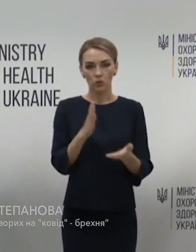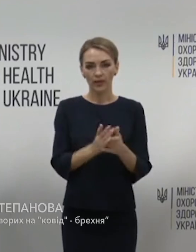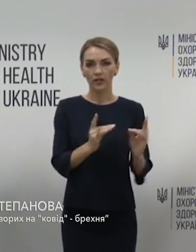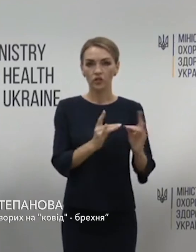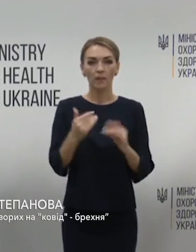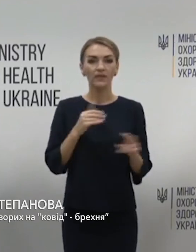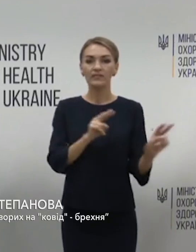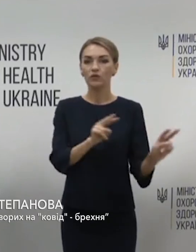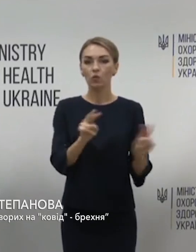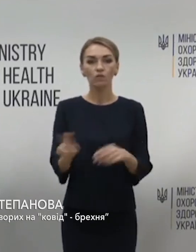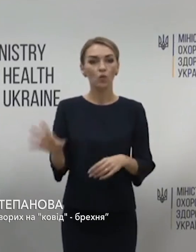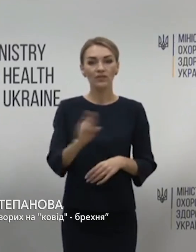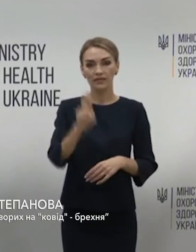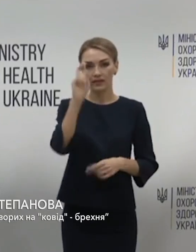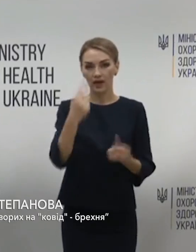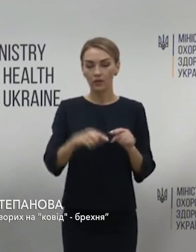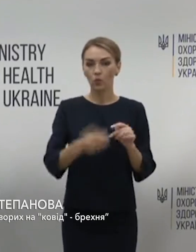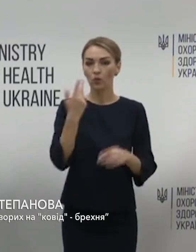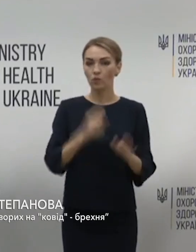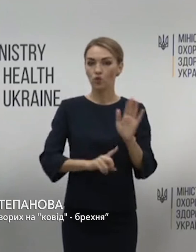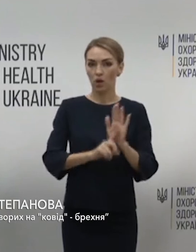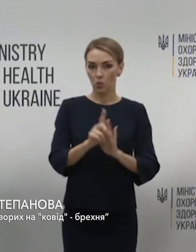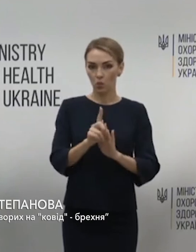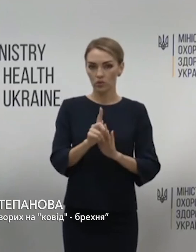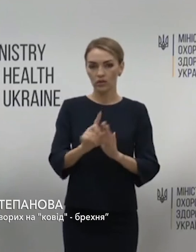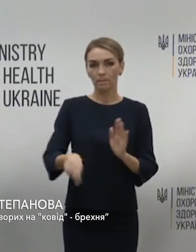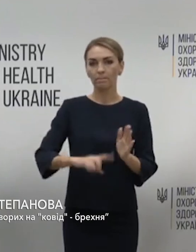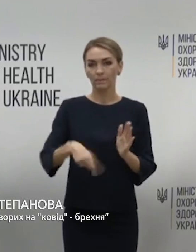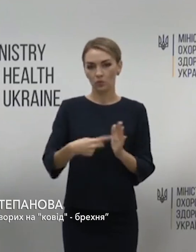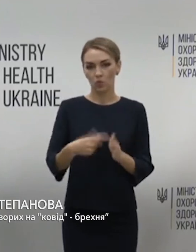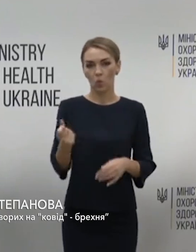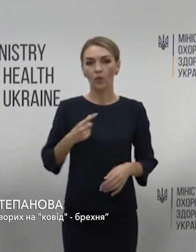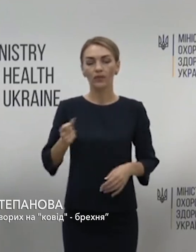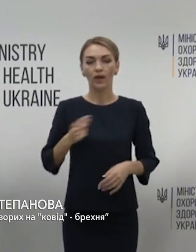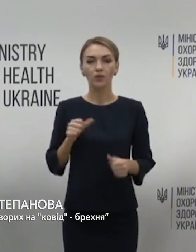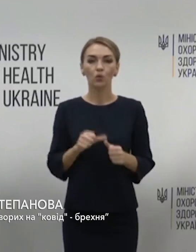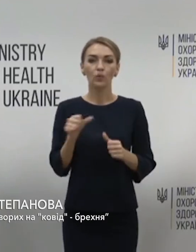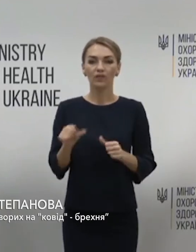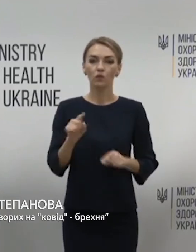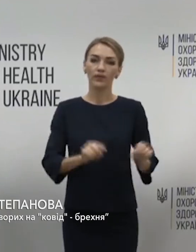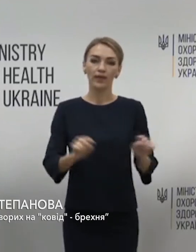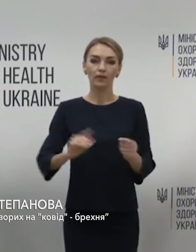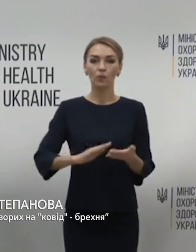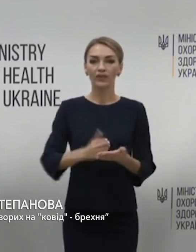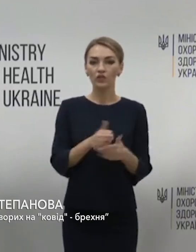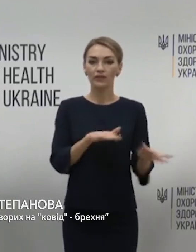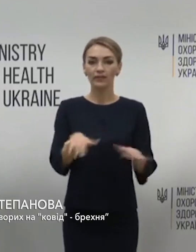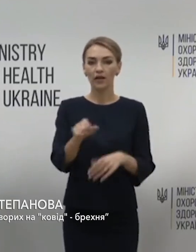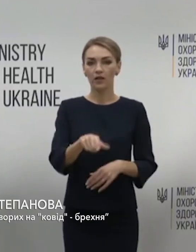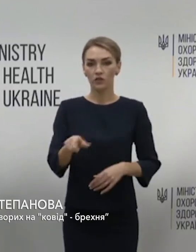по всій країні. Ну, коли почалося по місту Одеса, особливо деякі політичні